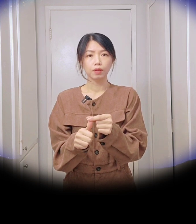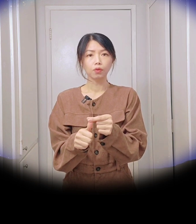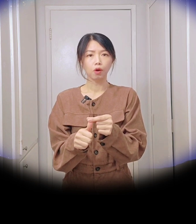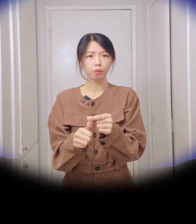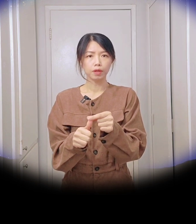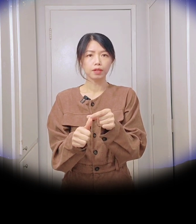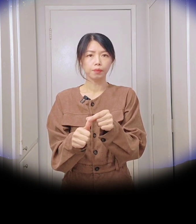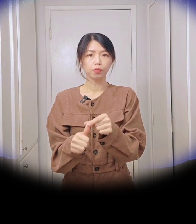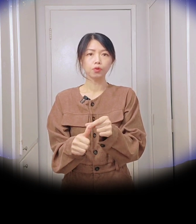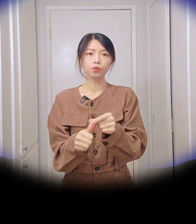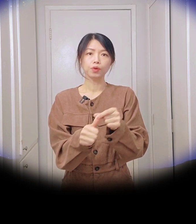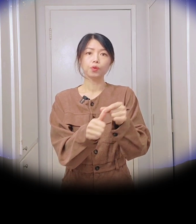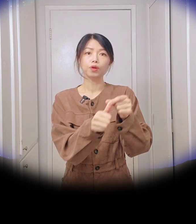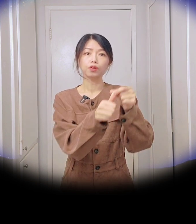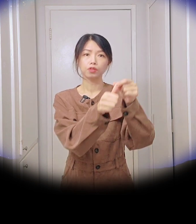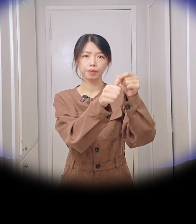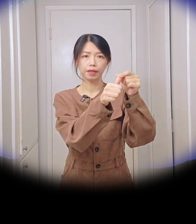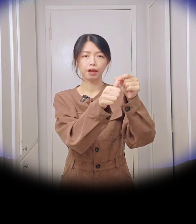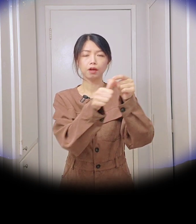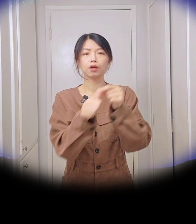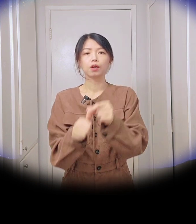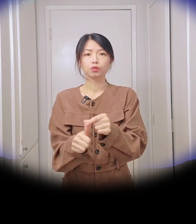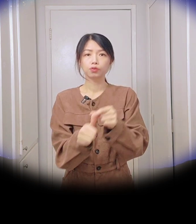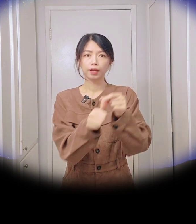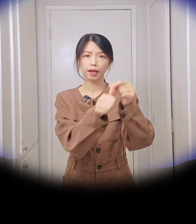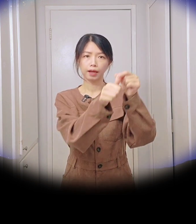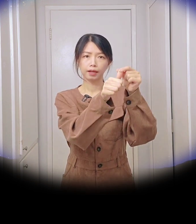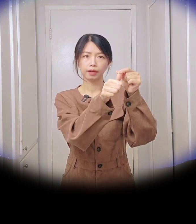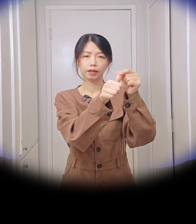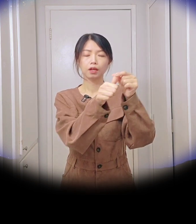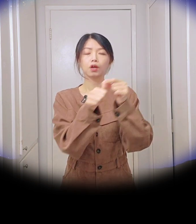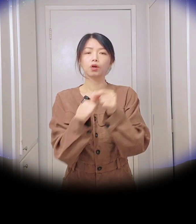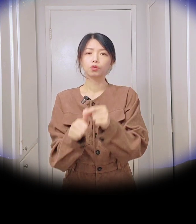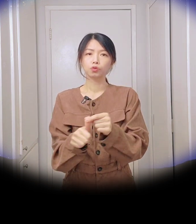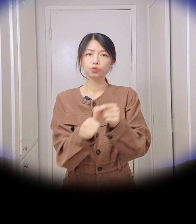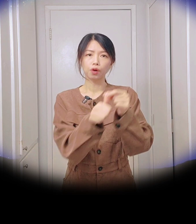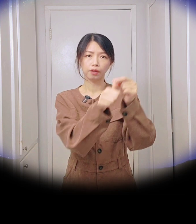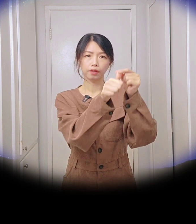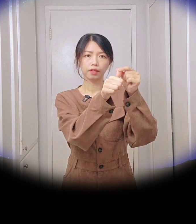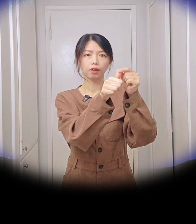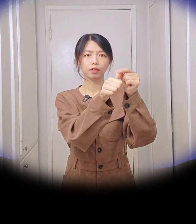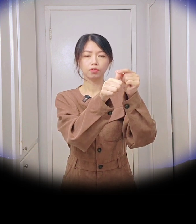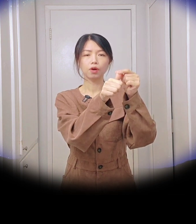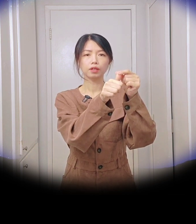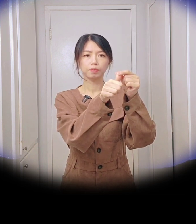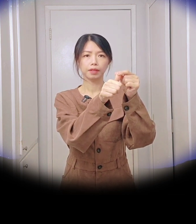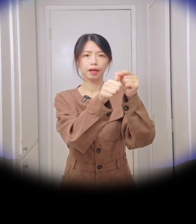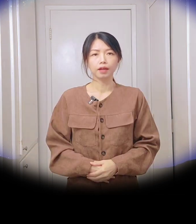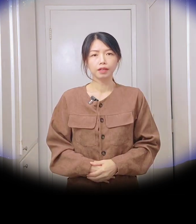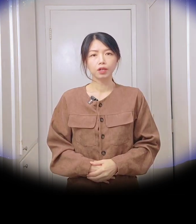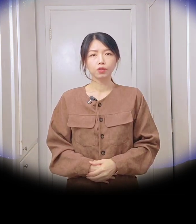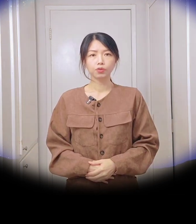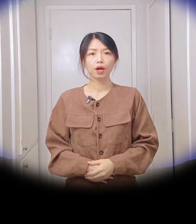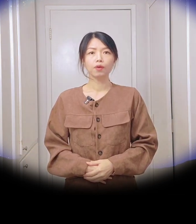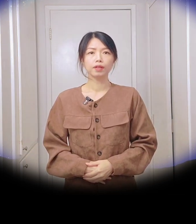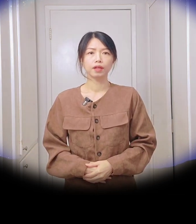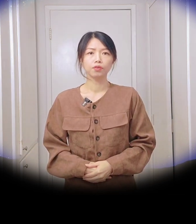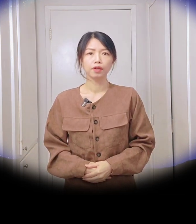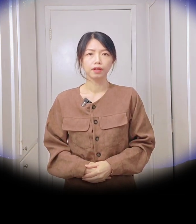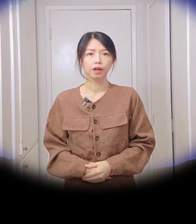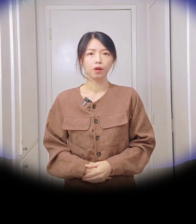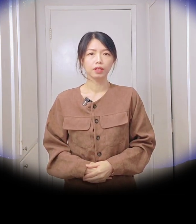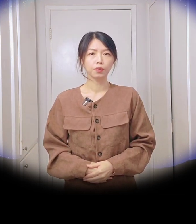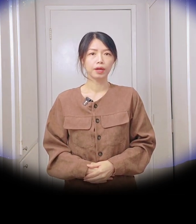이 왼손의 엄지를 잡고 위로 올려주시면 돼요. 구하다, 구원 이런 뜻의 수어가 됩니다. 그리고 주라고 한